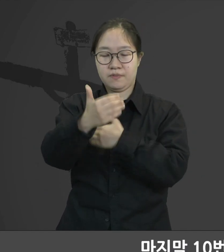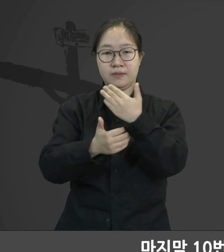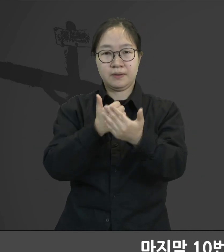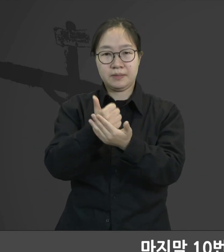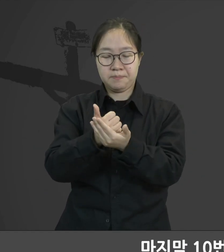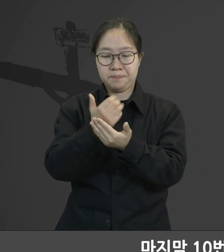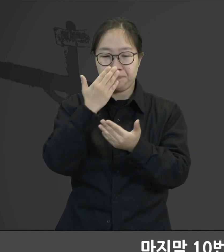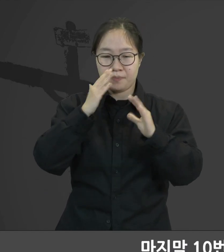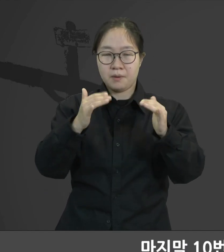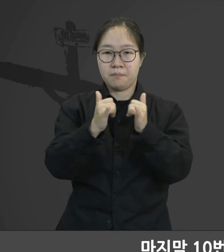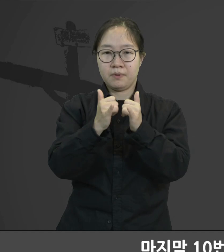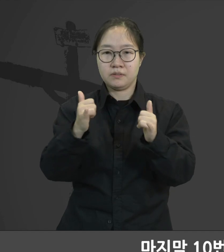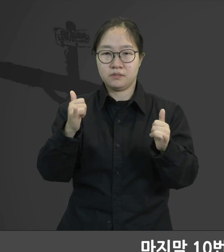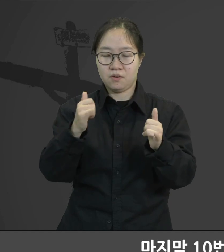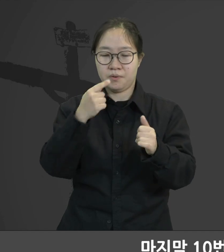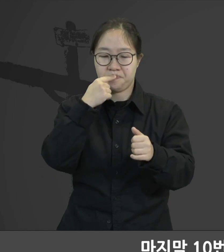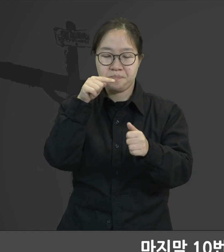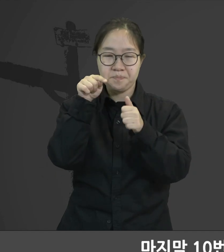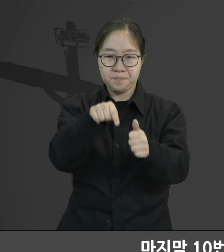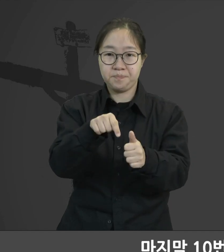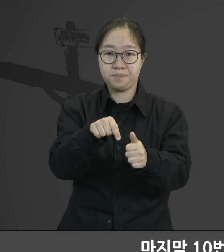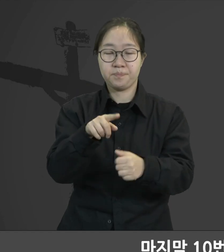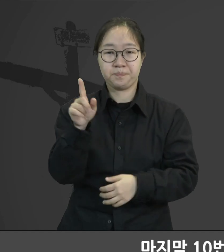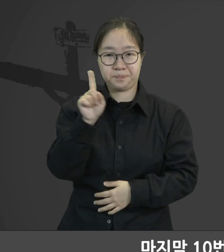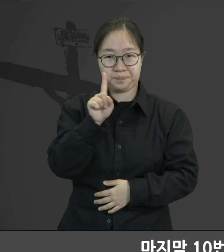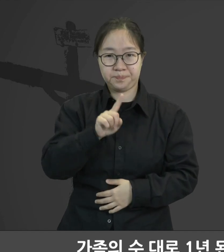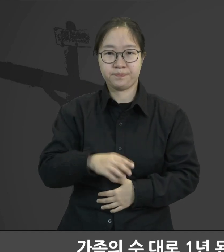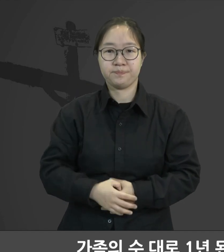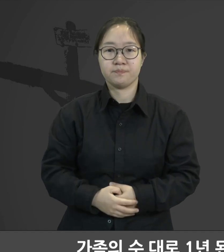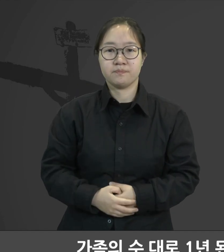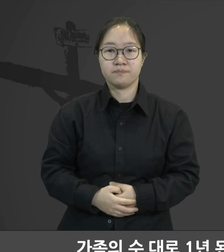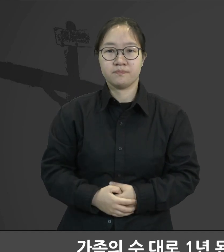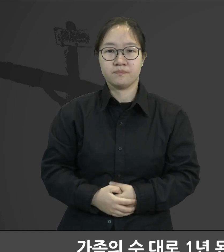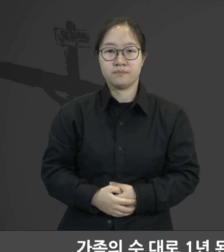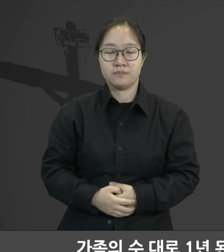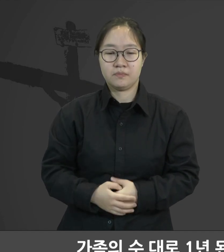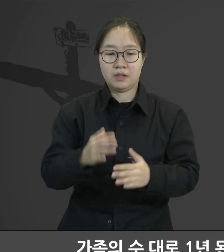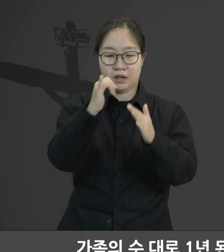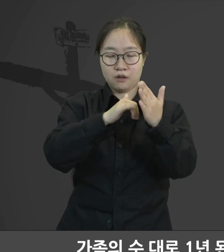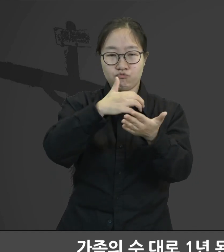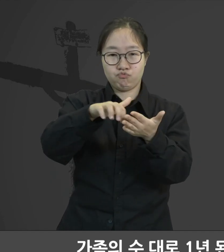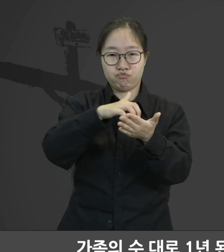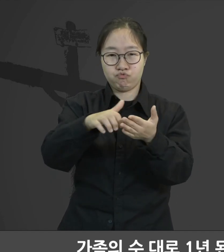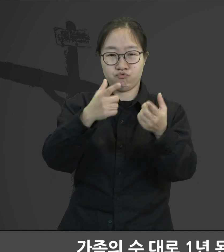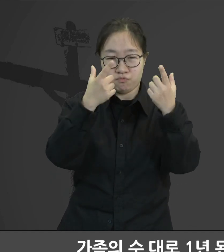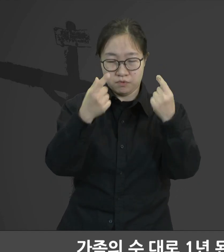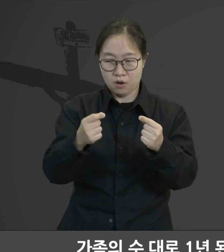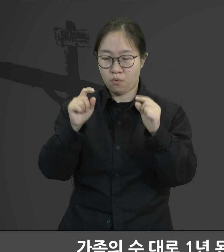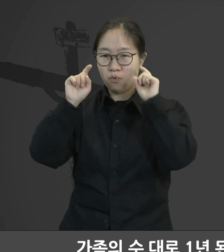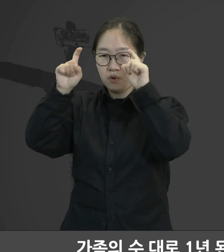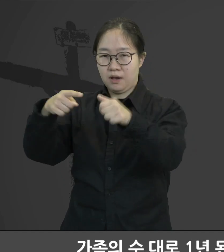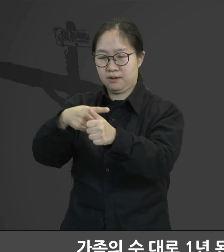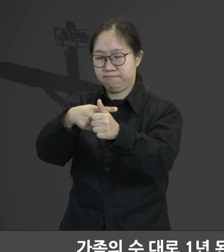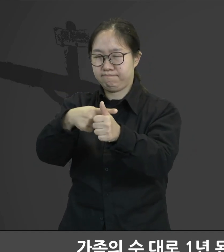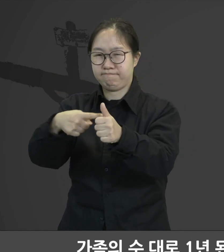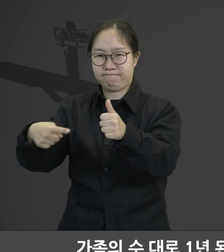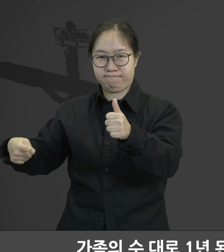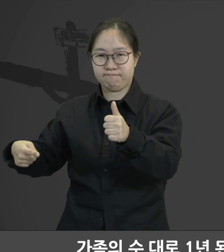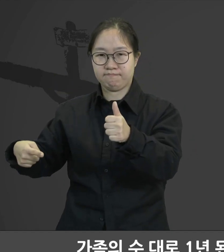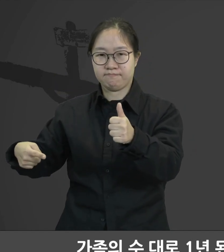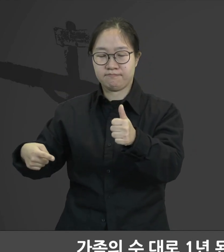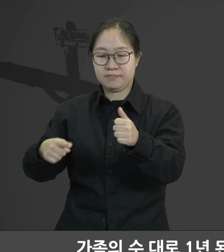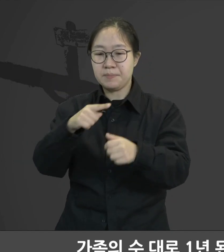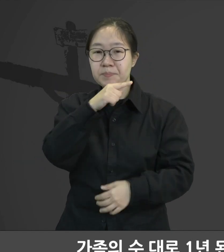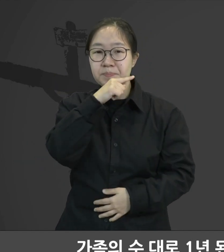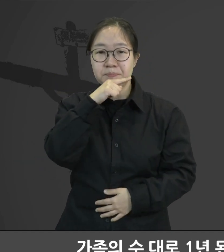하나님께서는 이스라엘 백성에게 믿음의 순종을 요구하십니다. 가족의 수대로 1년 된 흠없는 어린 순양을